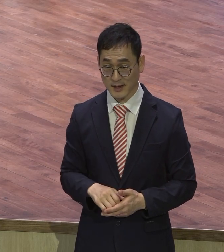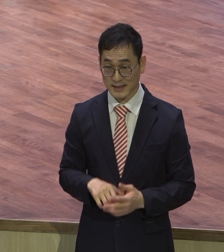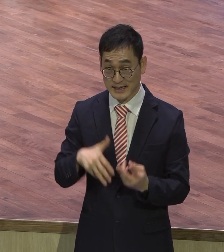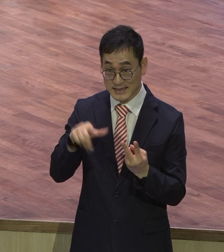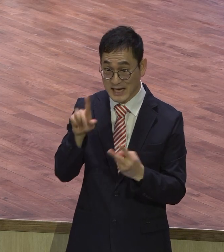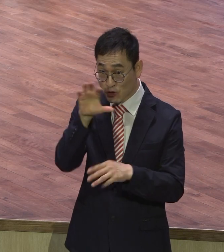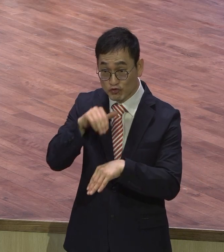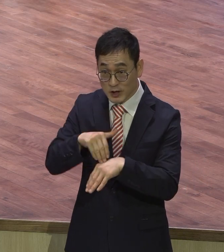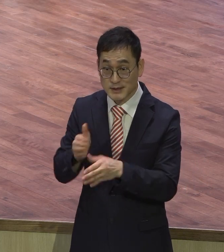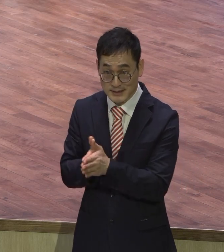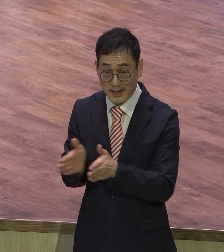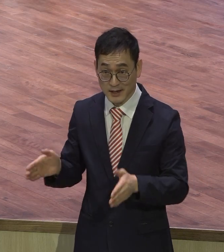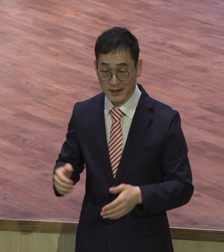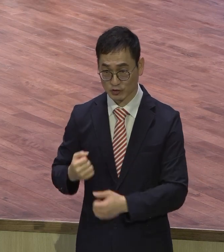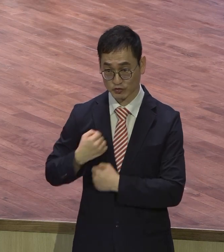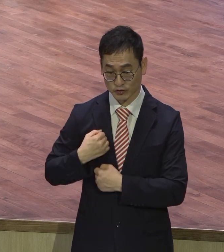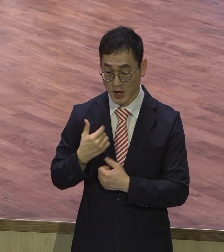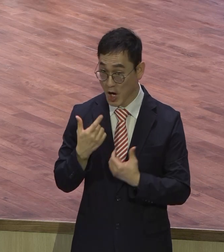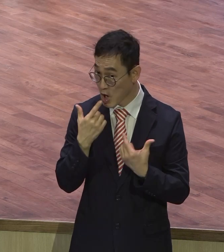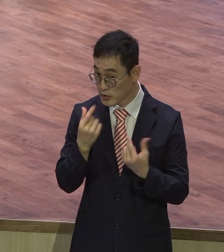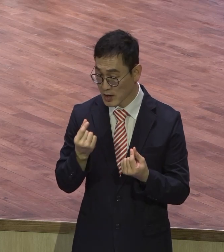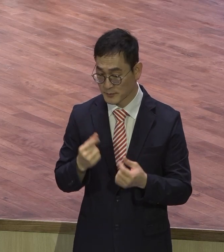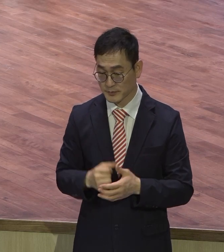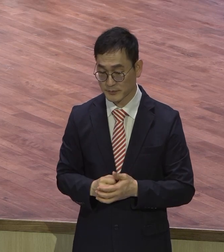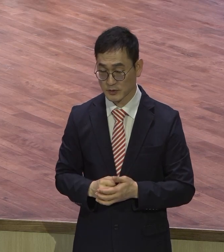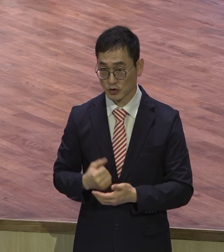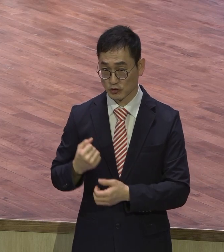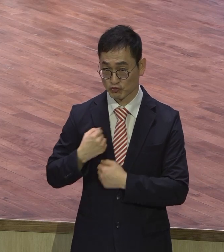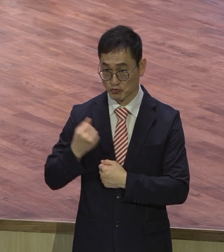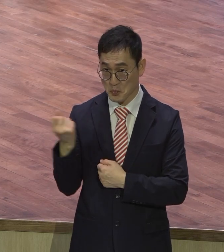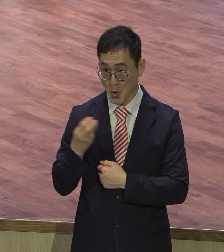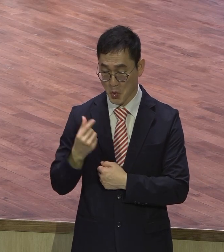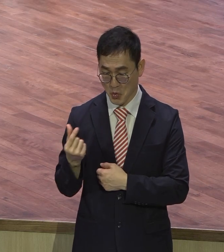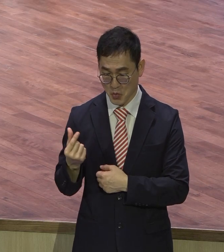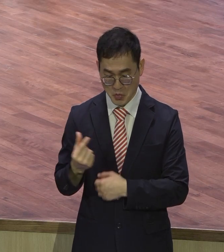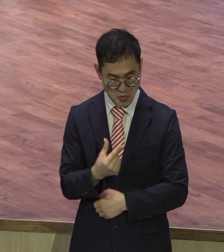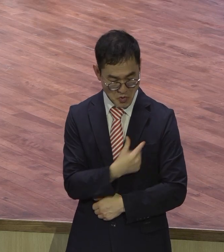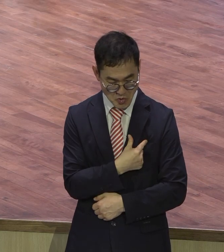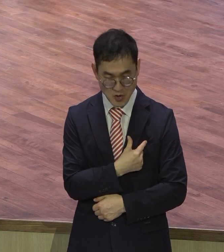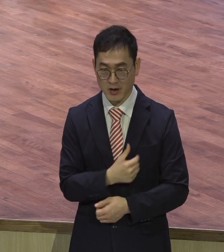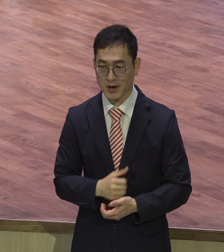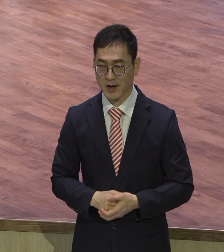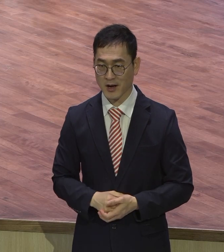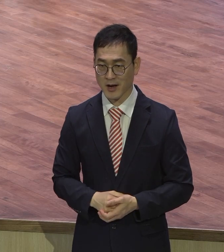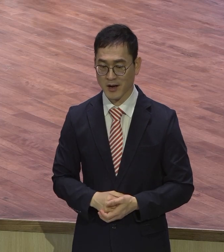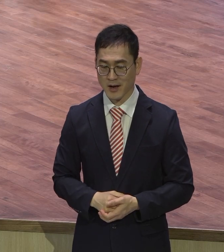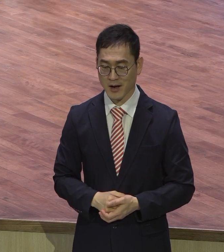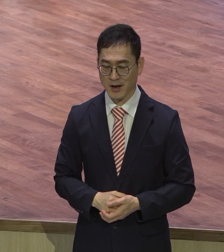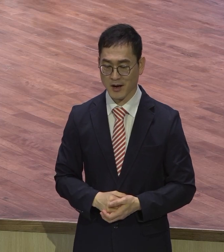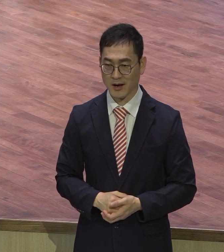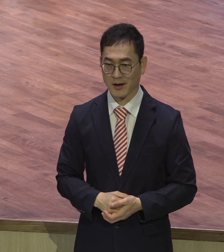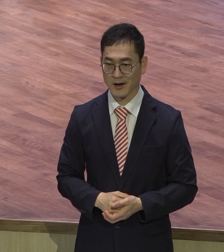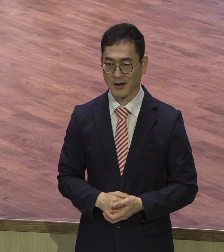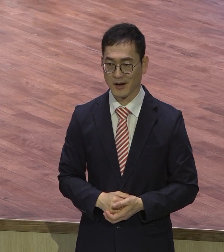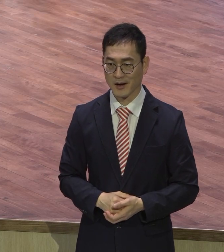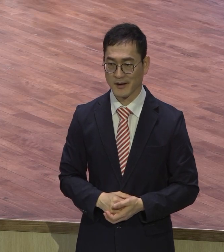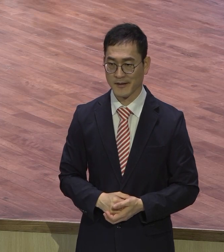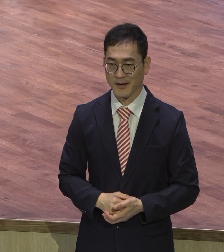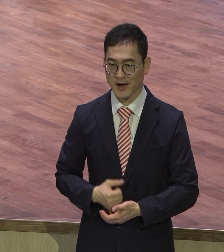시작되더라고. 군인들처럼 군분 보니까 그거 있고 티사지 있고 보니까